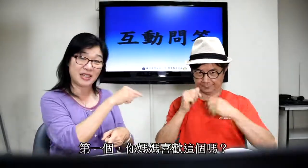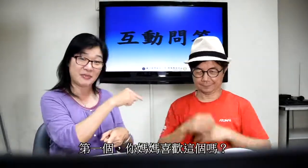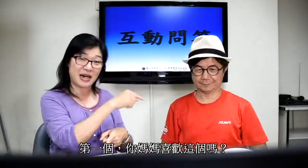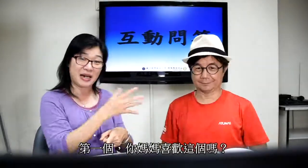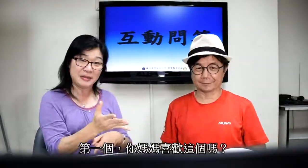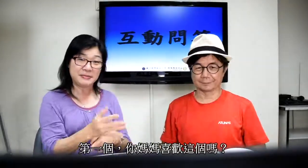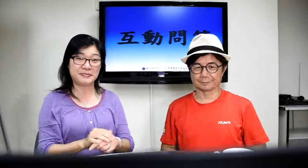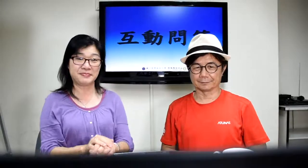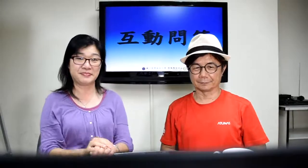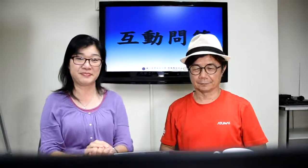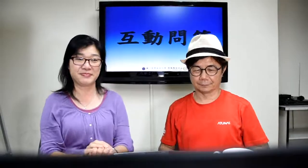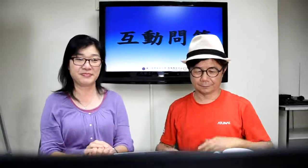吗？